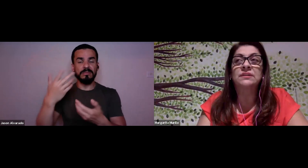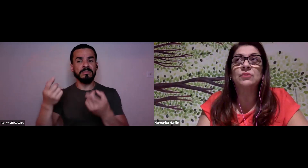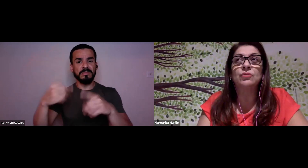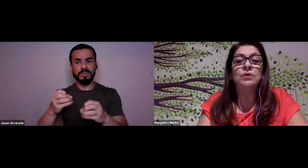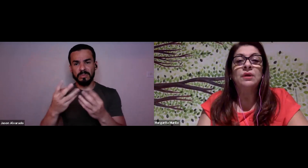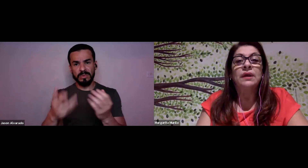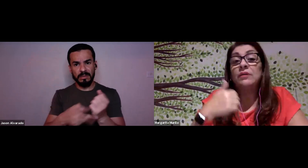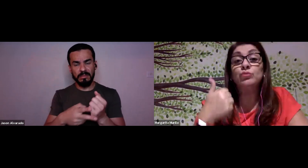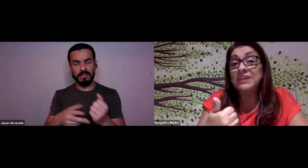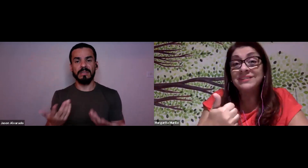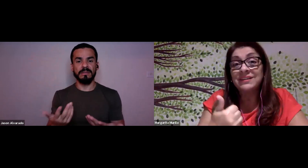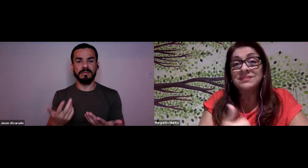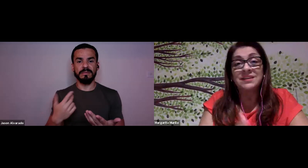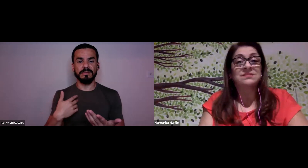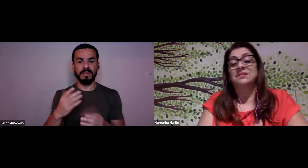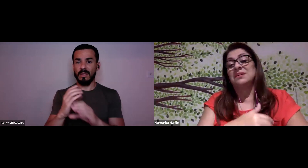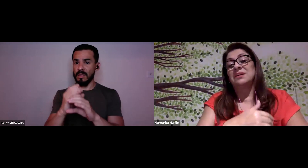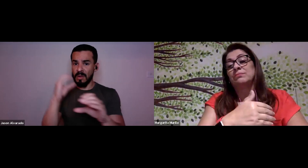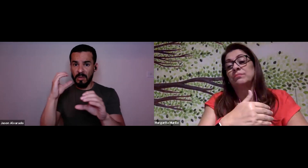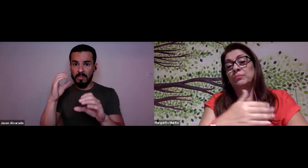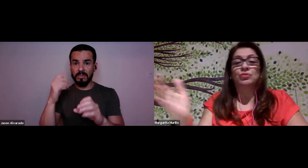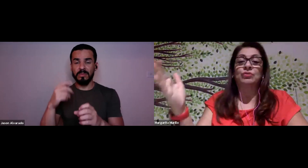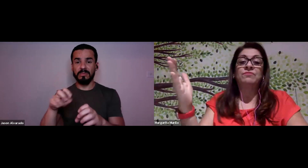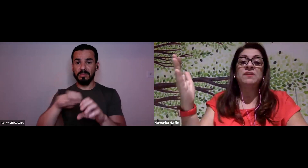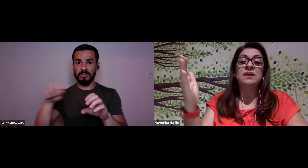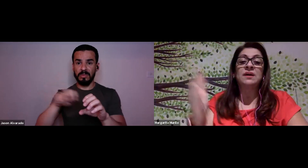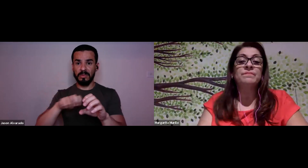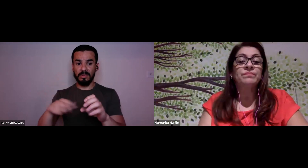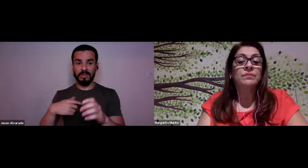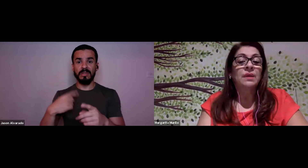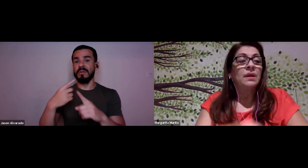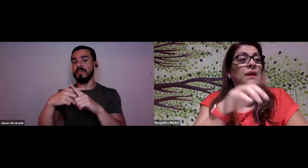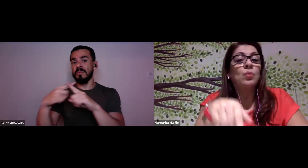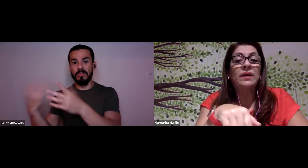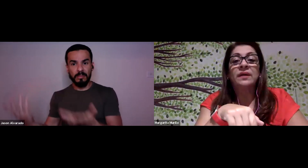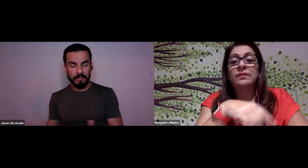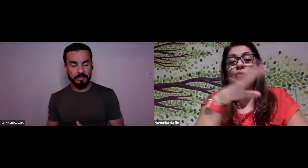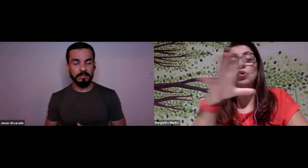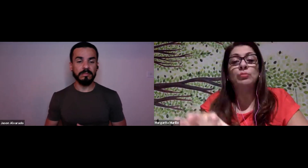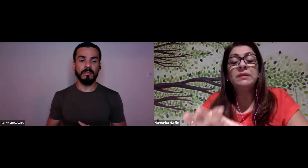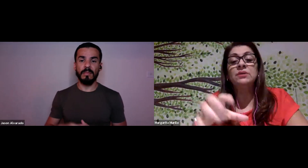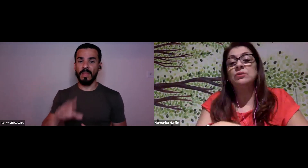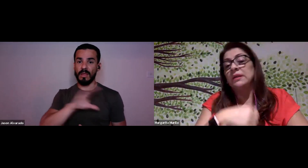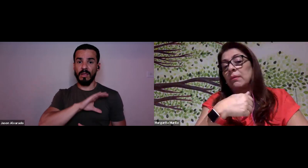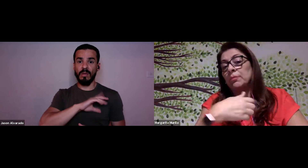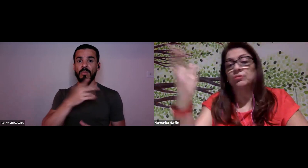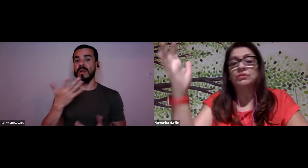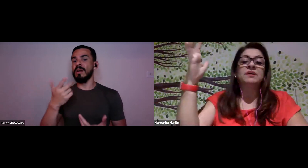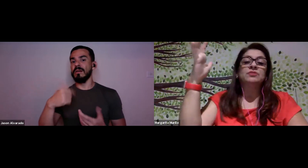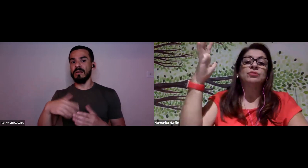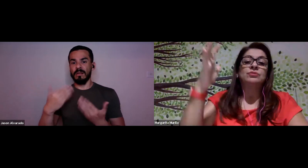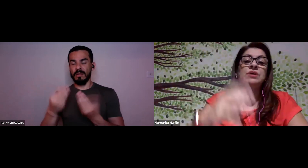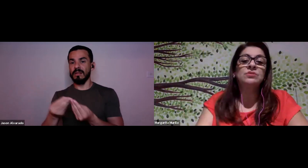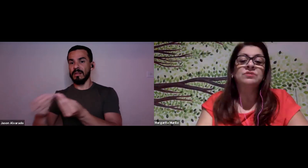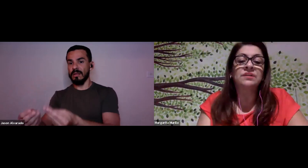casos que ha atendido en las busetas antes tenían pornografía el guarda de un condominio le daba